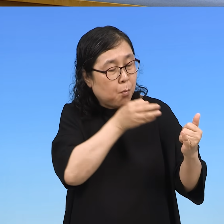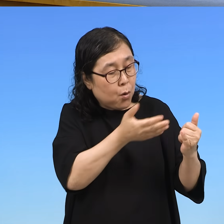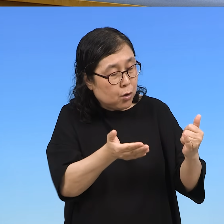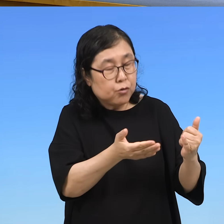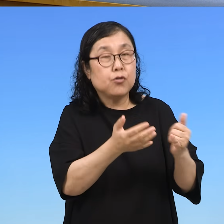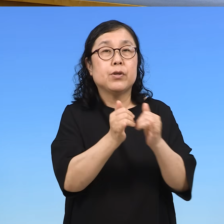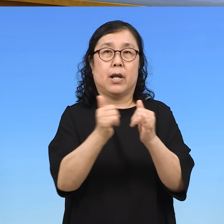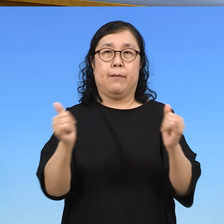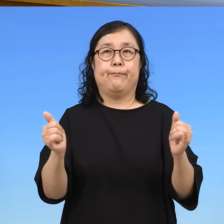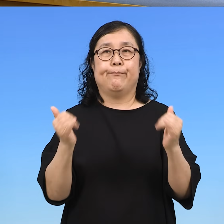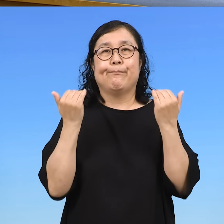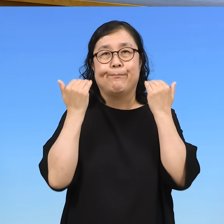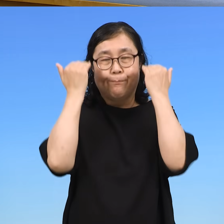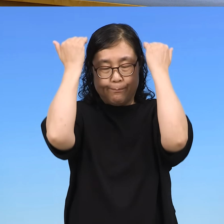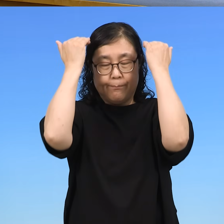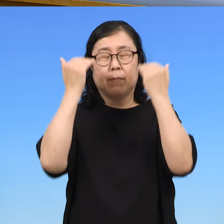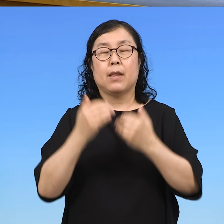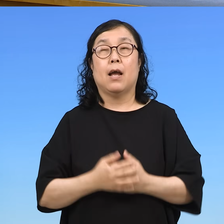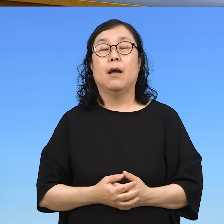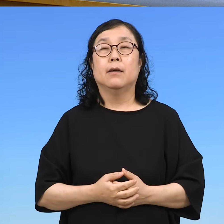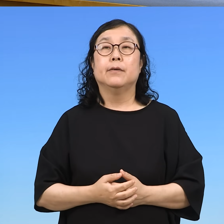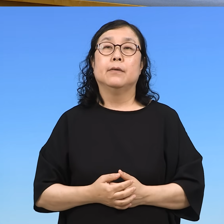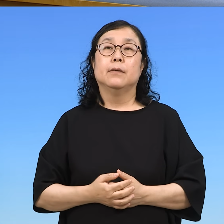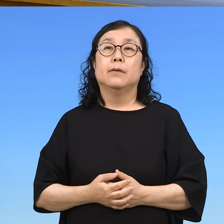저는 어른이라고 생각을 합니다.